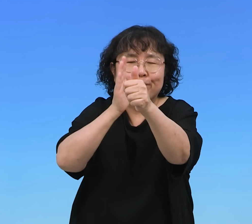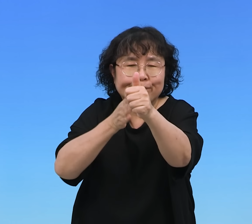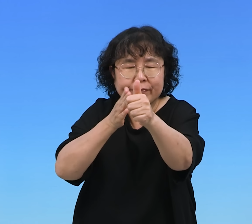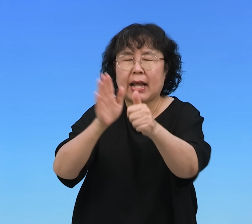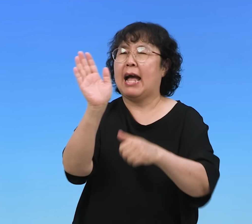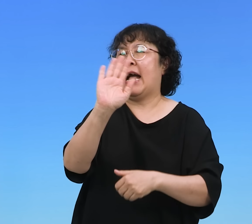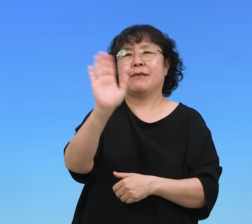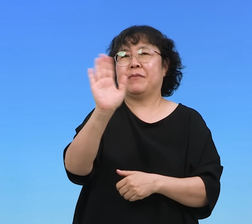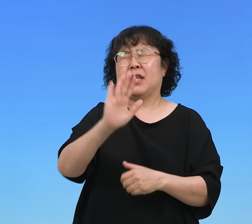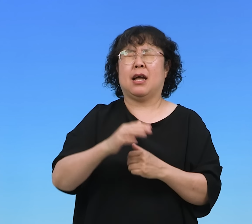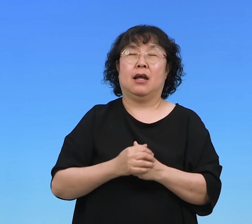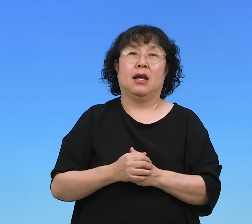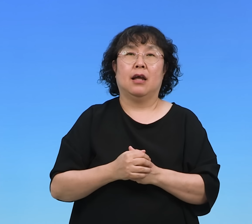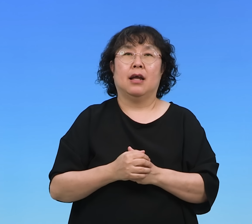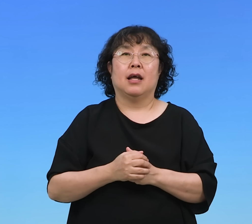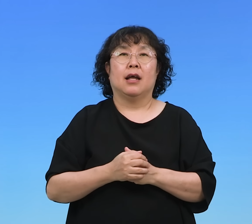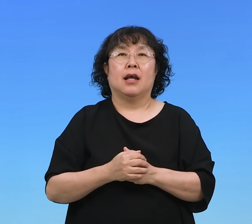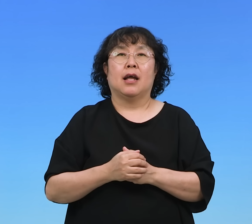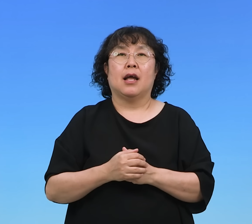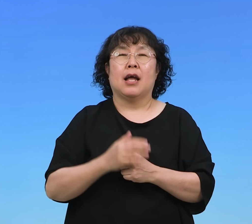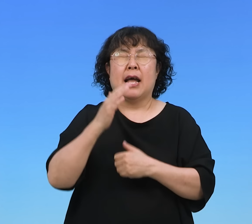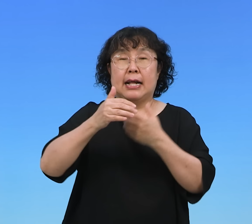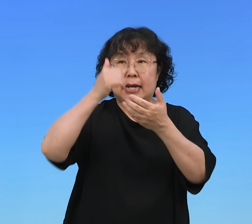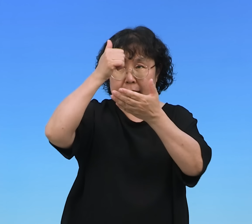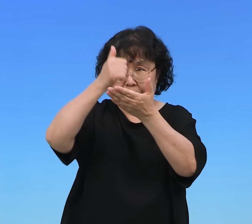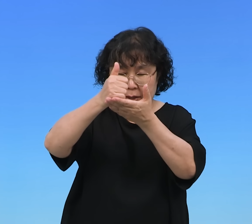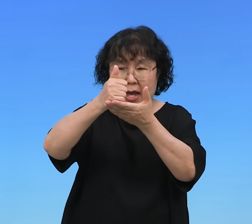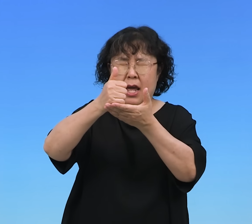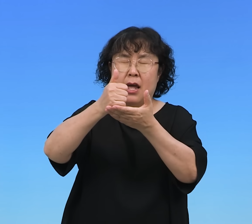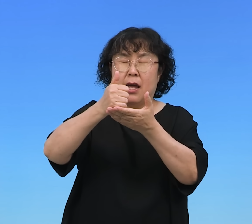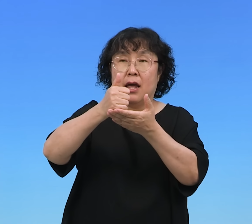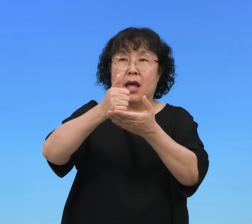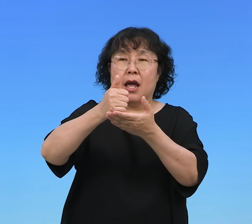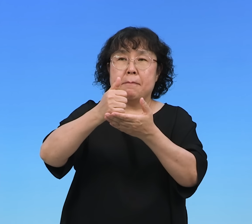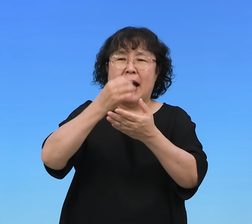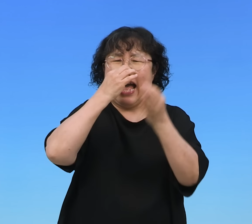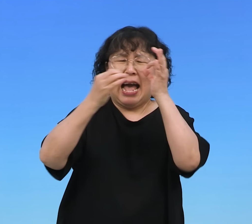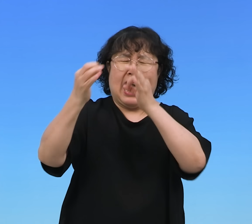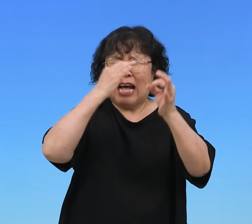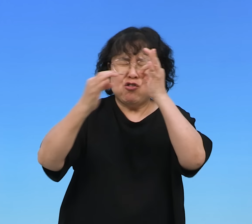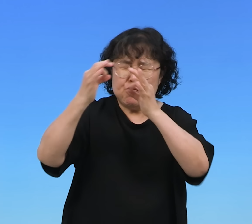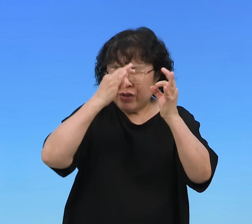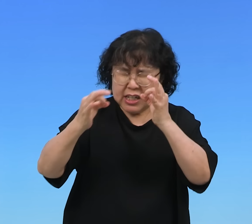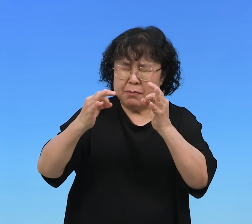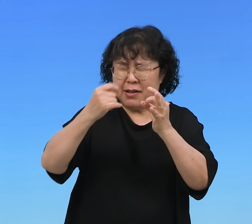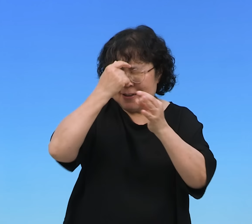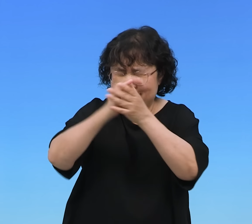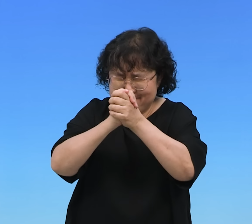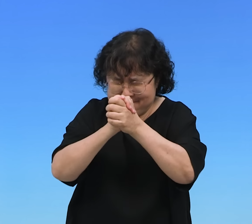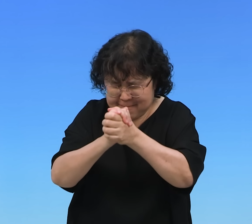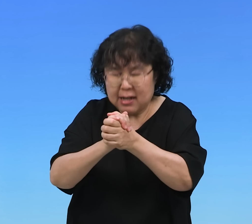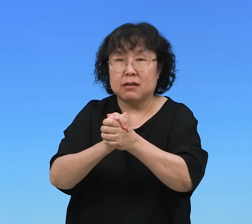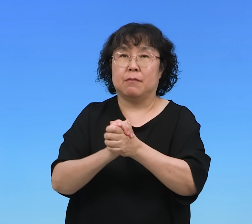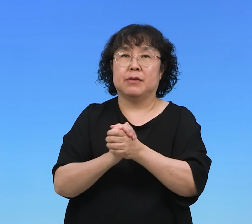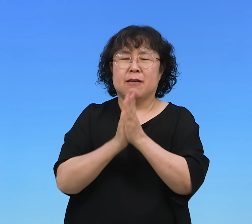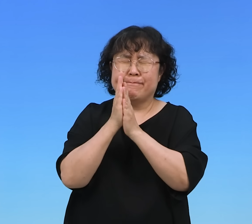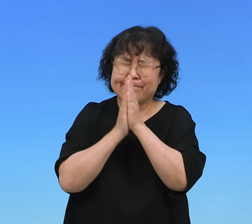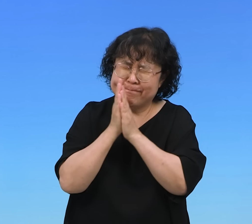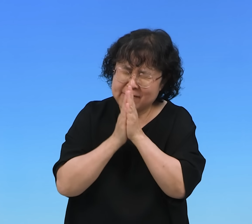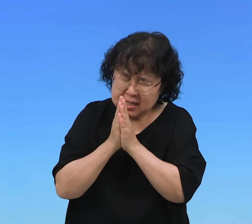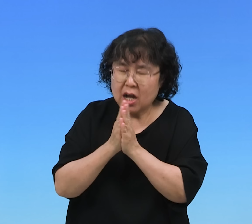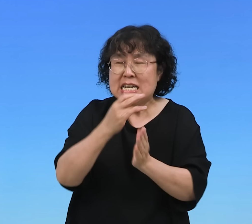이런 정도가 뉘앙스가 아니에요. 그래서 영어 성경에 보면 cried out이라 그래요. 이게 원어에